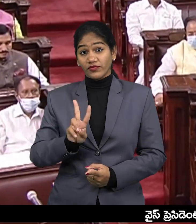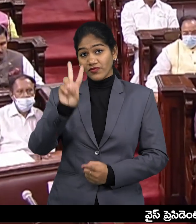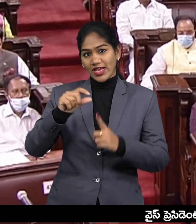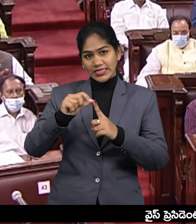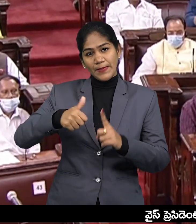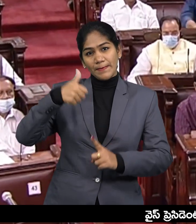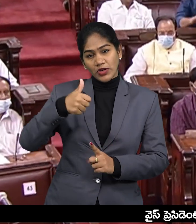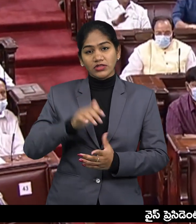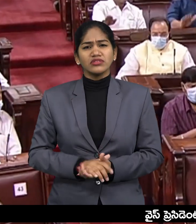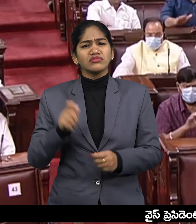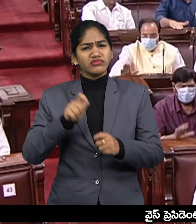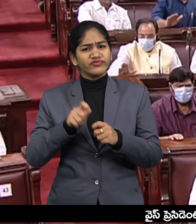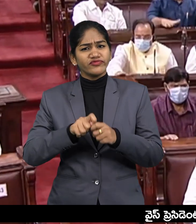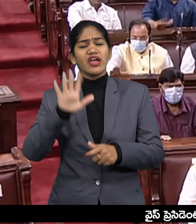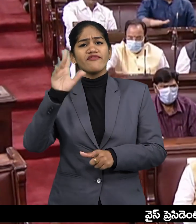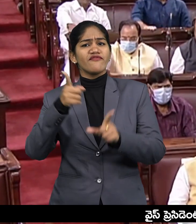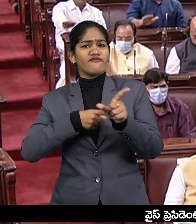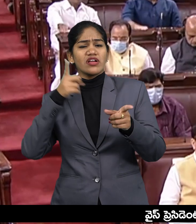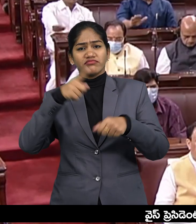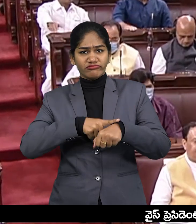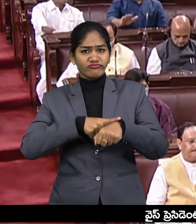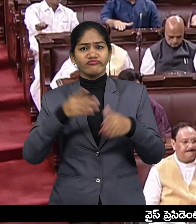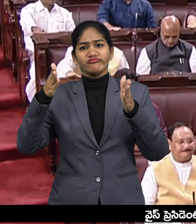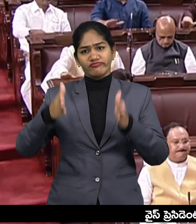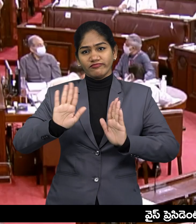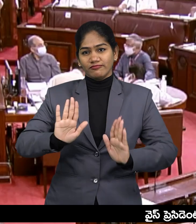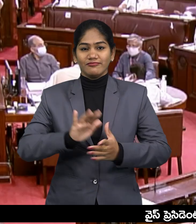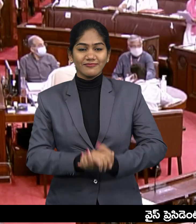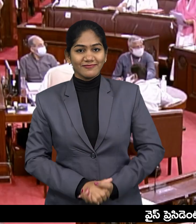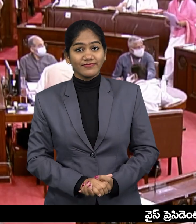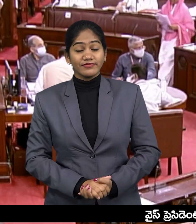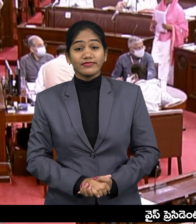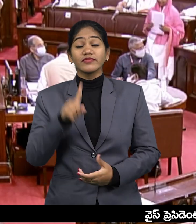వైస్ ప్రెసిడెంట్ 5 ఏళ్ల పదవీకాలం కొనసాగుతారు.